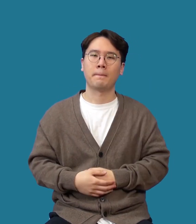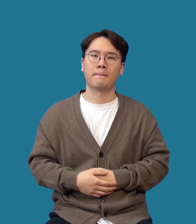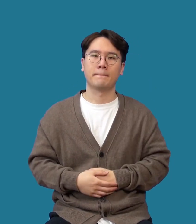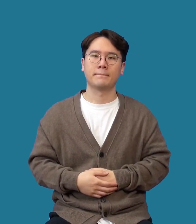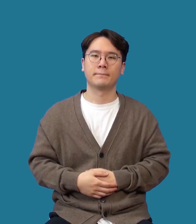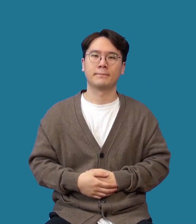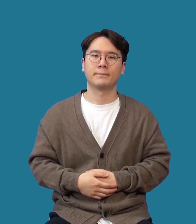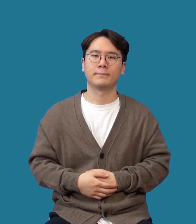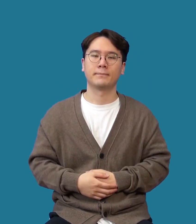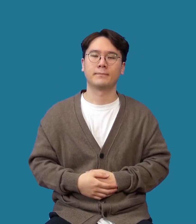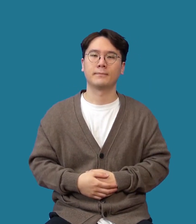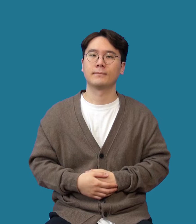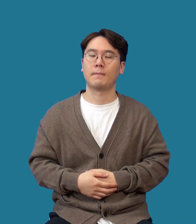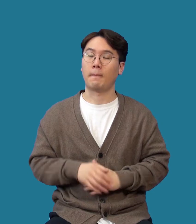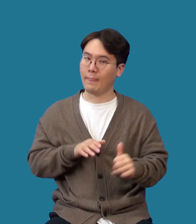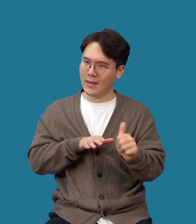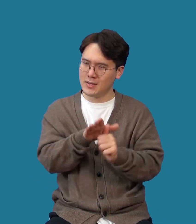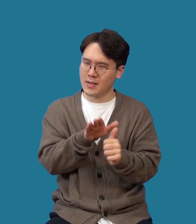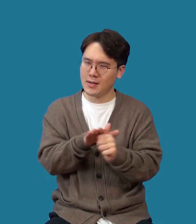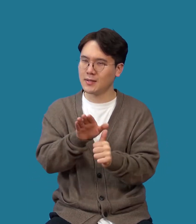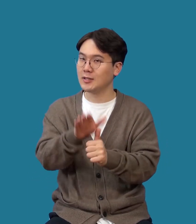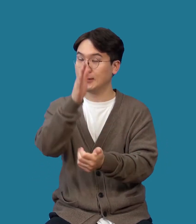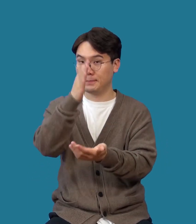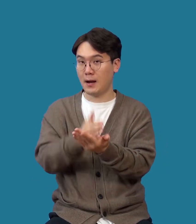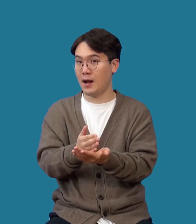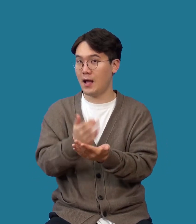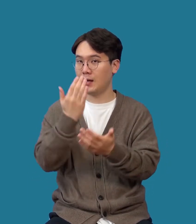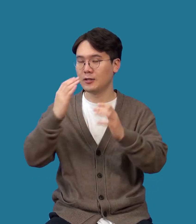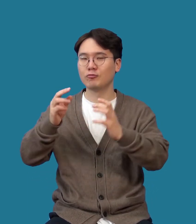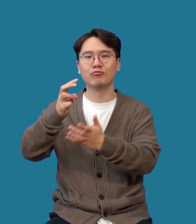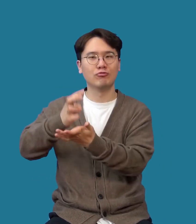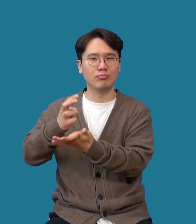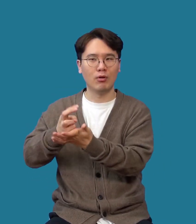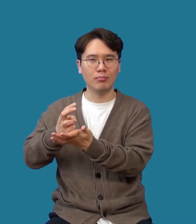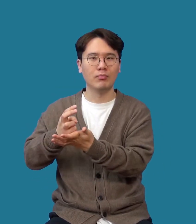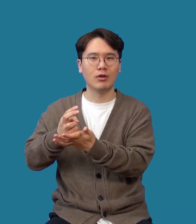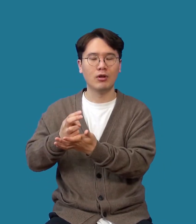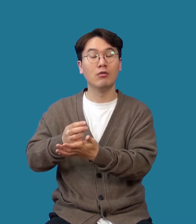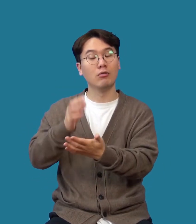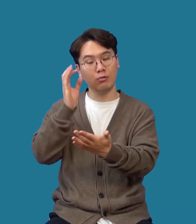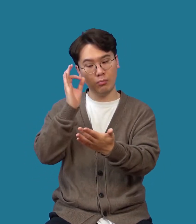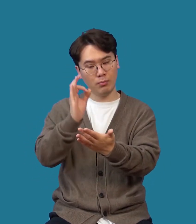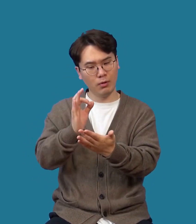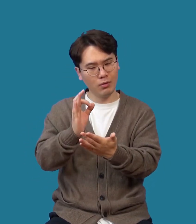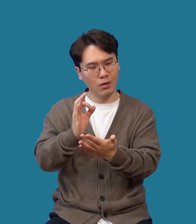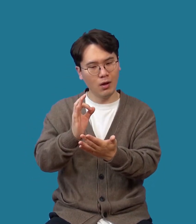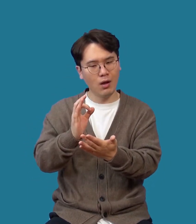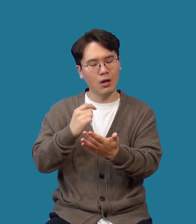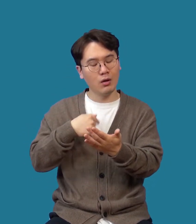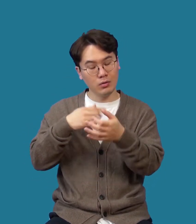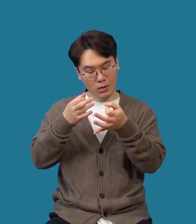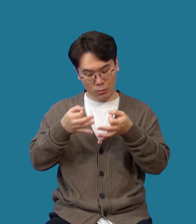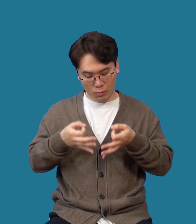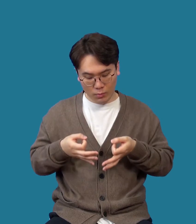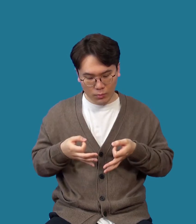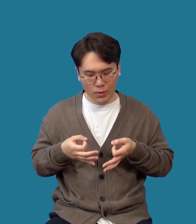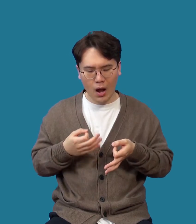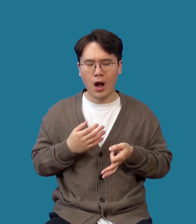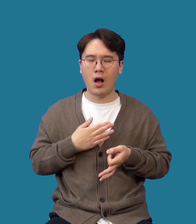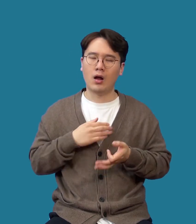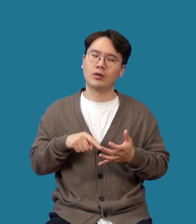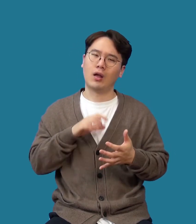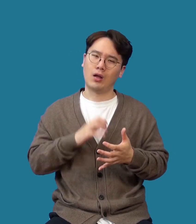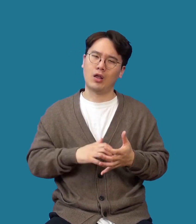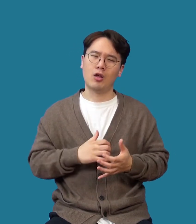살인하지 말라 하는 율법으로 나를 비춰보면 내 속에도 분노와 미움이 가득 차 있어서